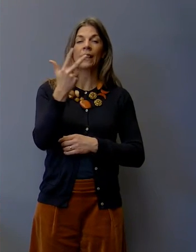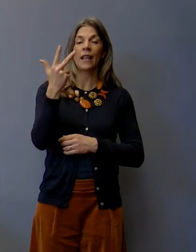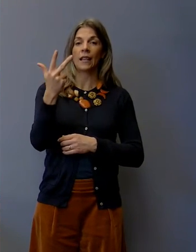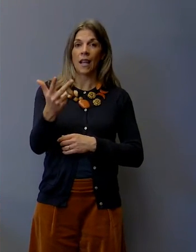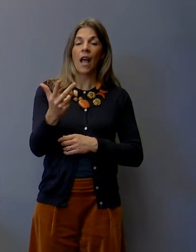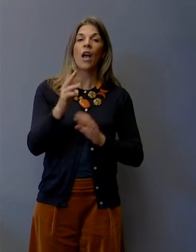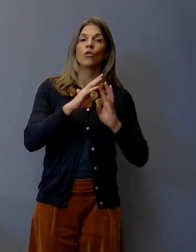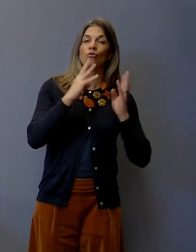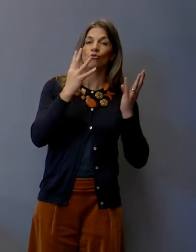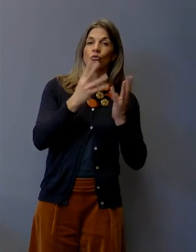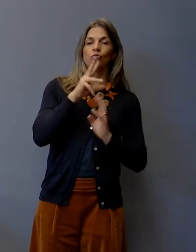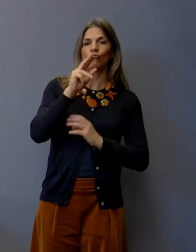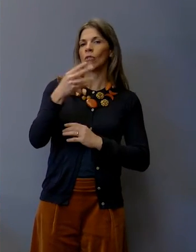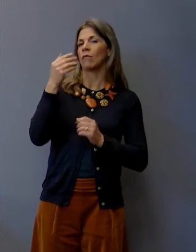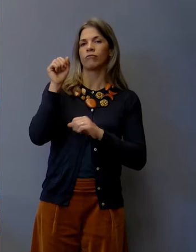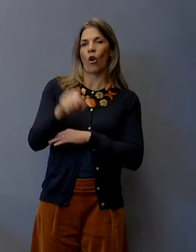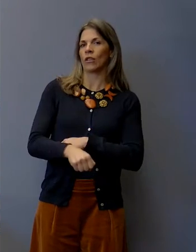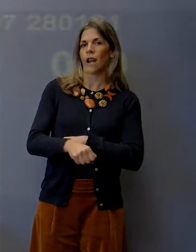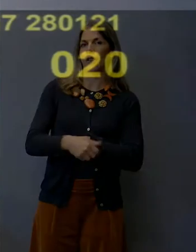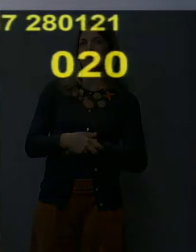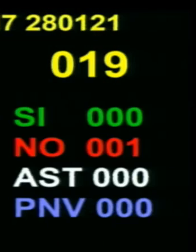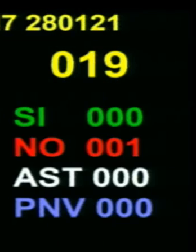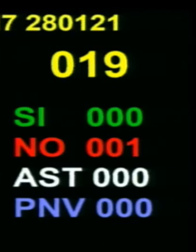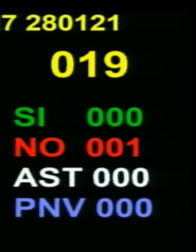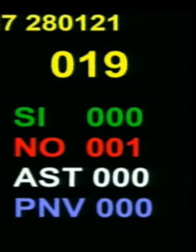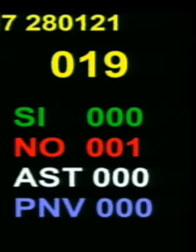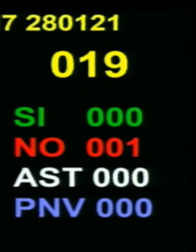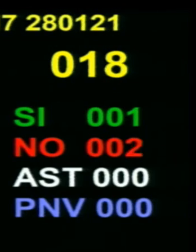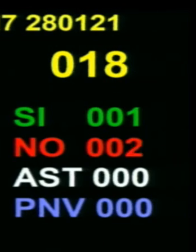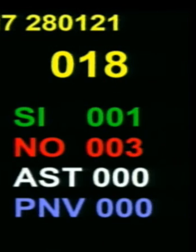della giunta si vota